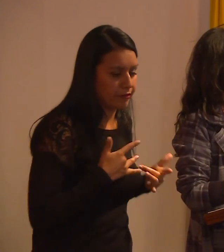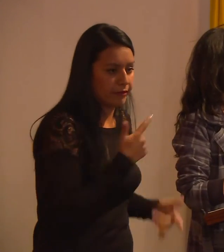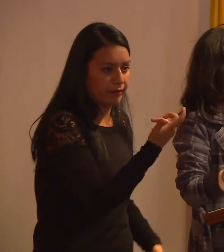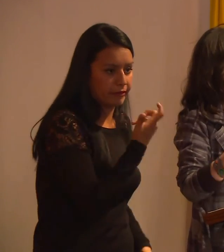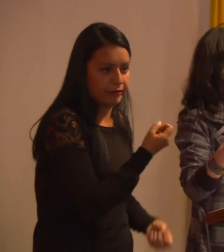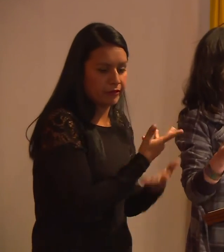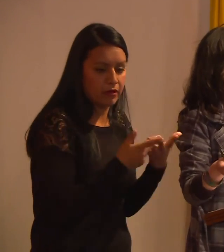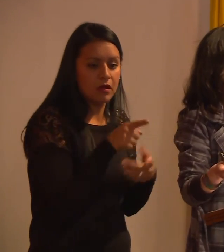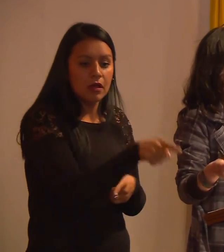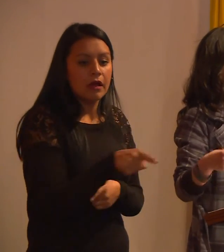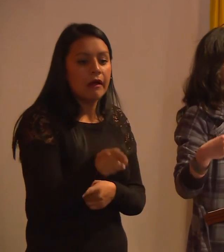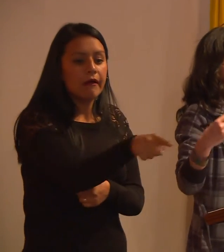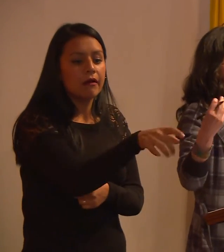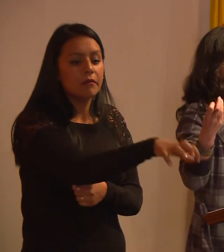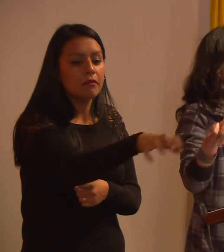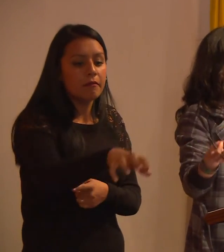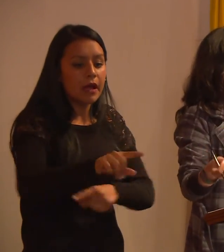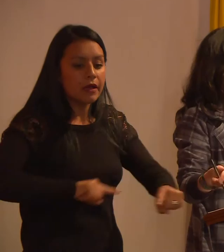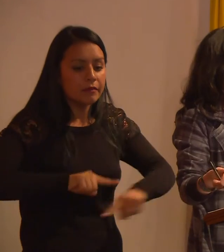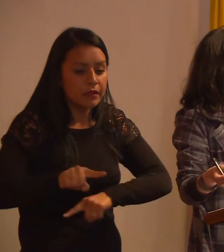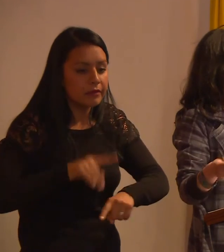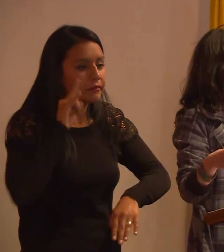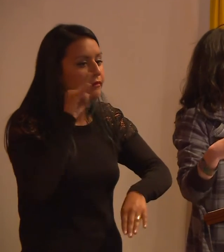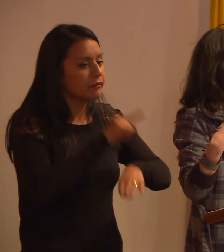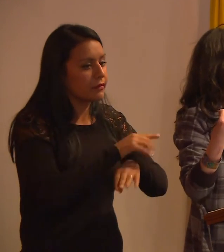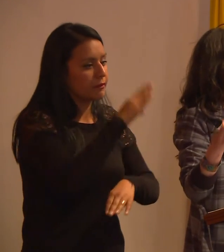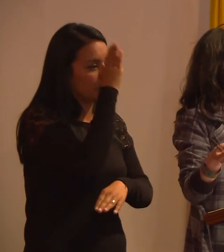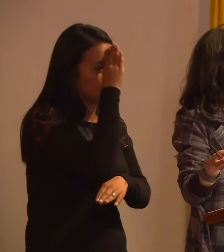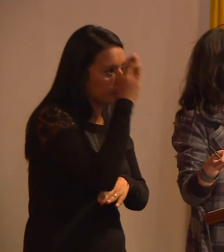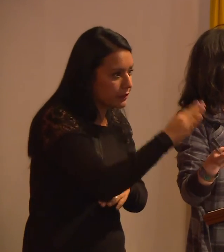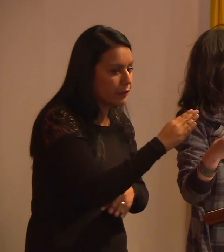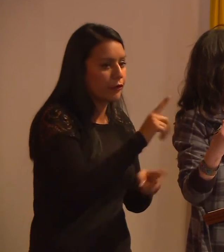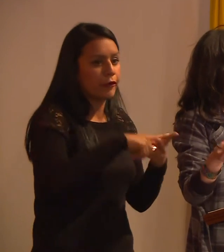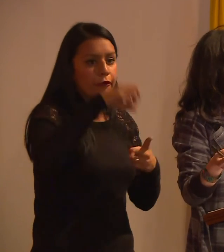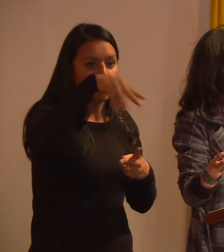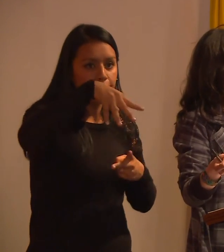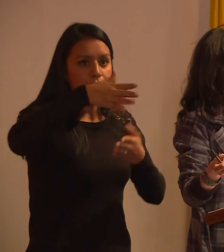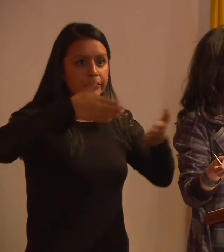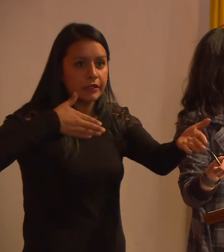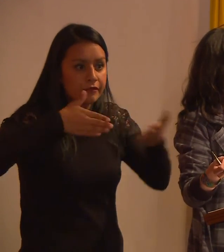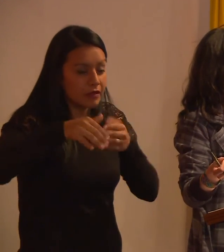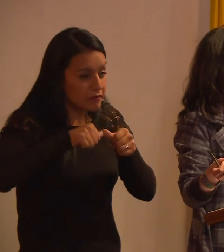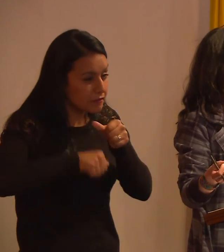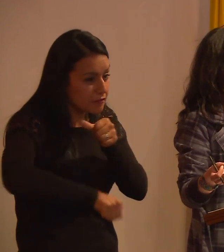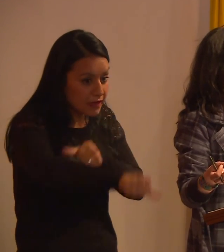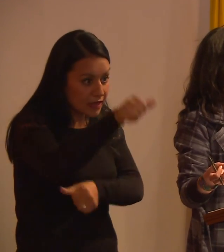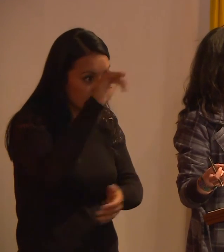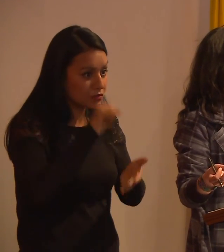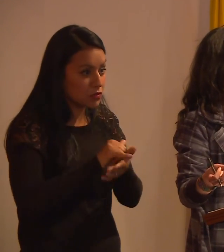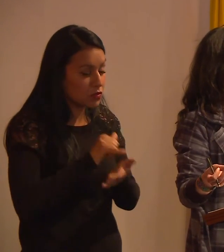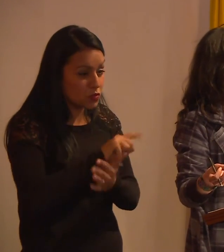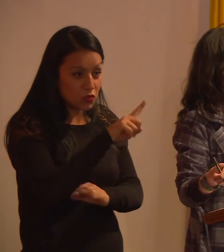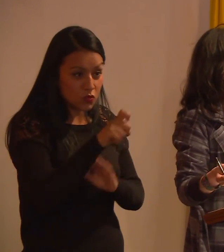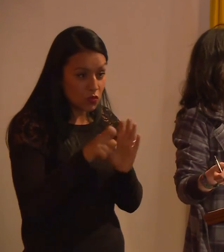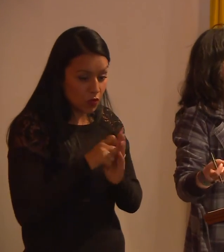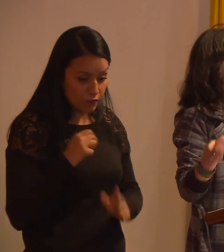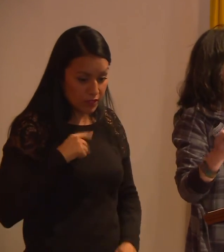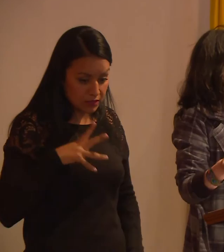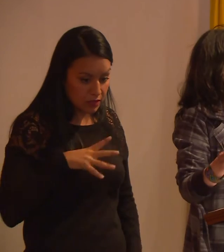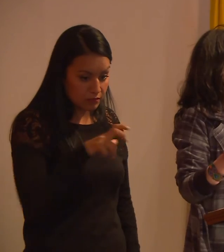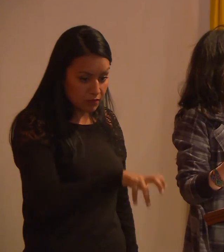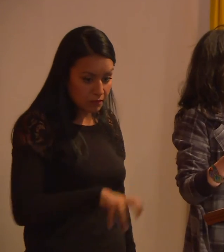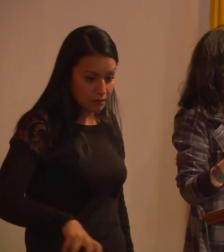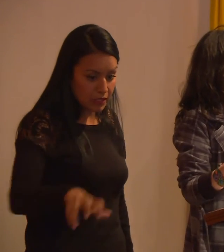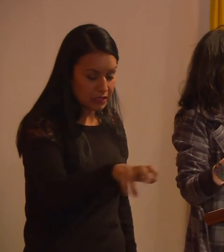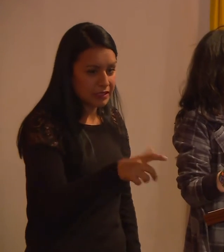sede, que se paguen la vigilancia de cada sede, que se mantengan los servicios de bienestar en cada una de las sedes, nos